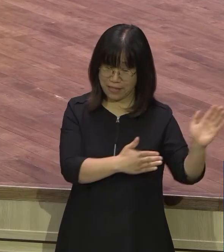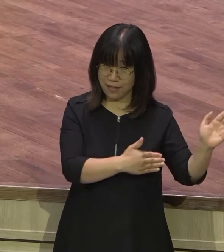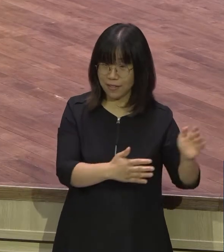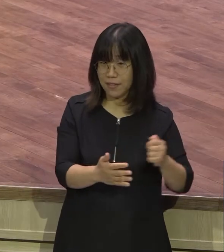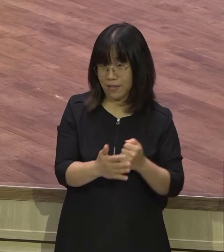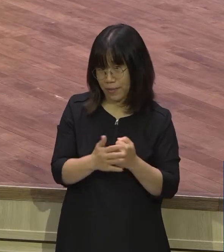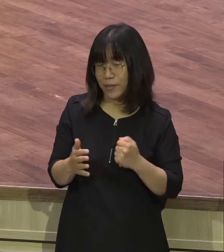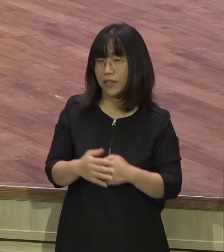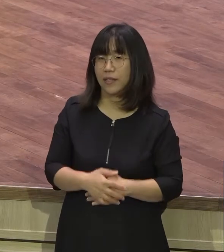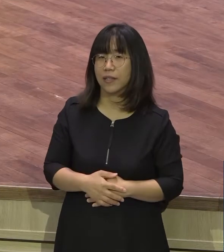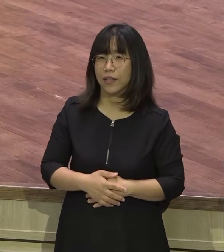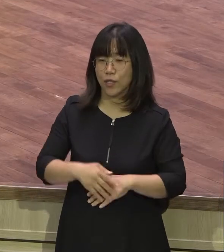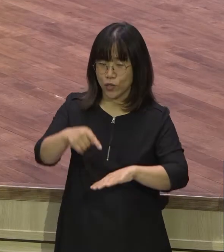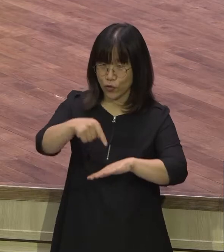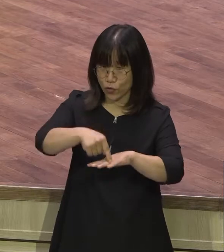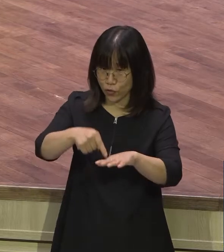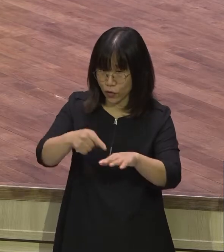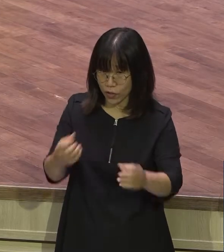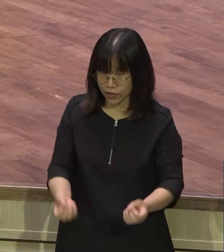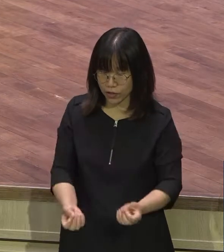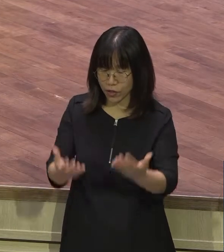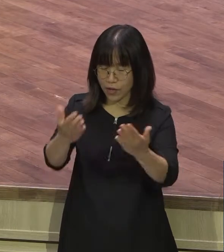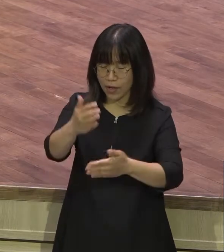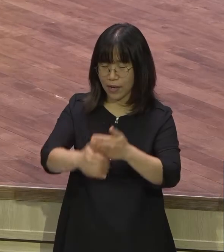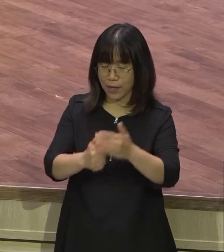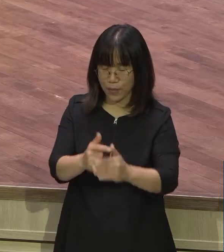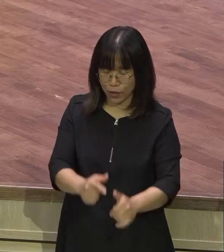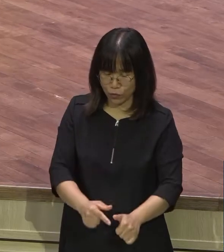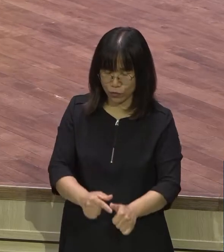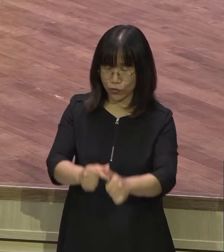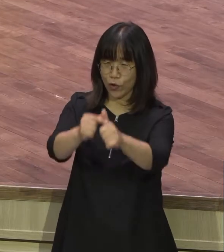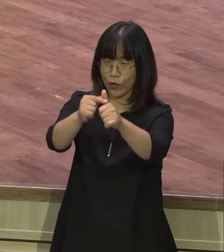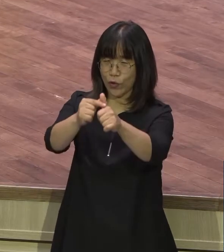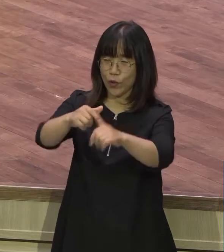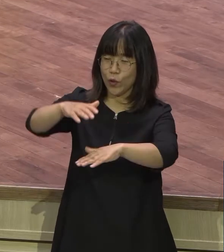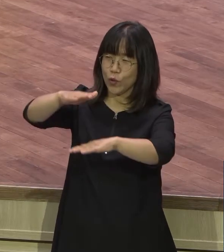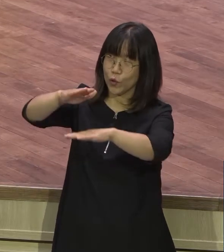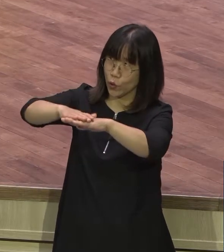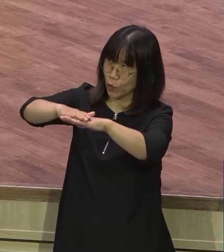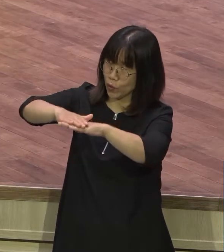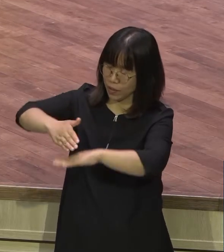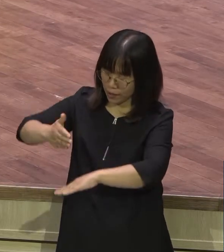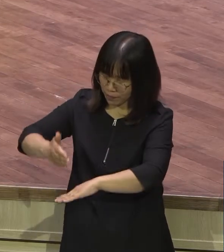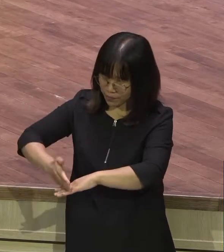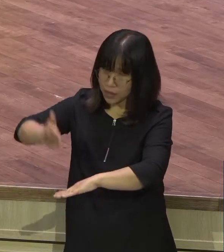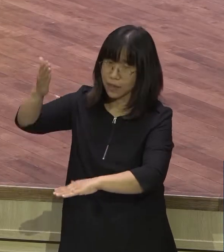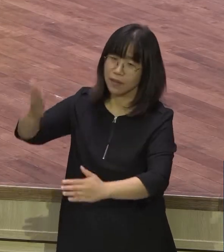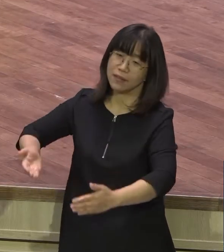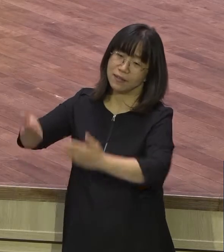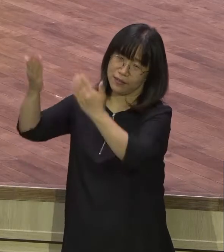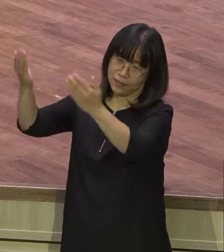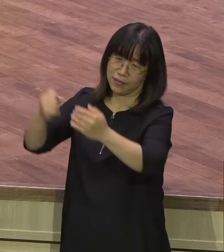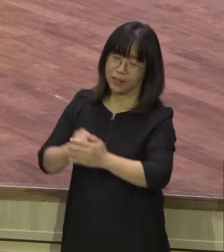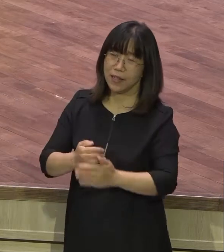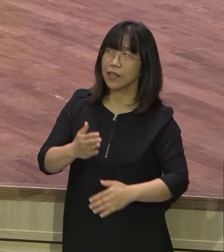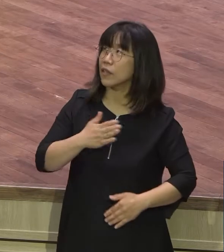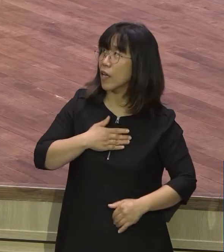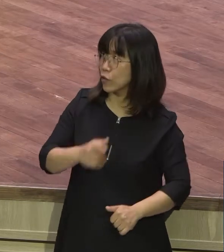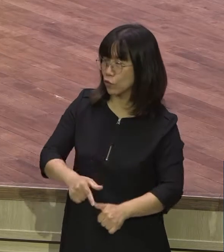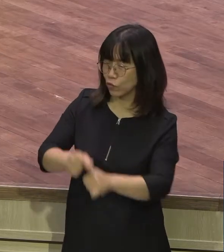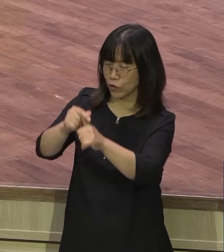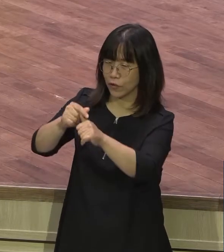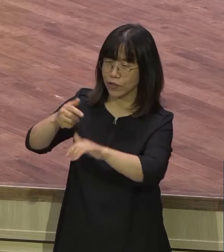그래서 6월절은 하나님의 구원의 손길에 감사하는 시간이에요 나를 구원해